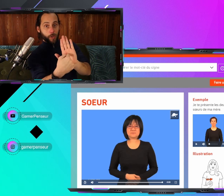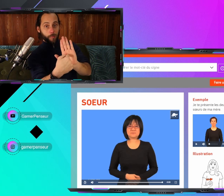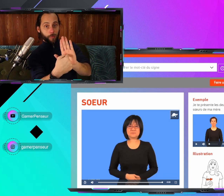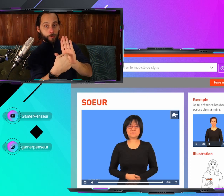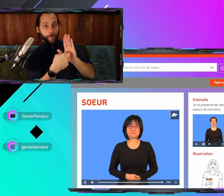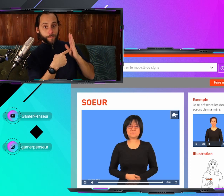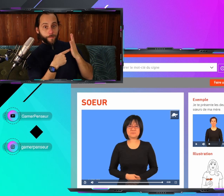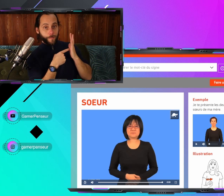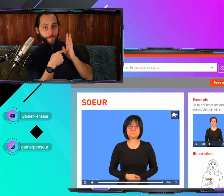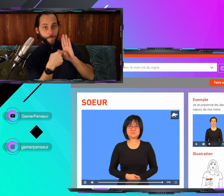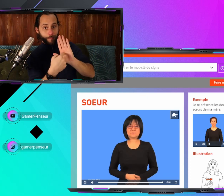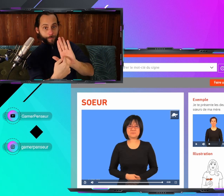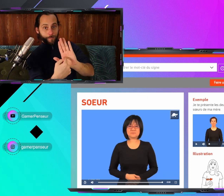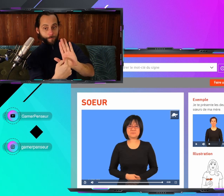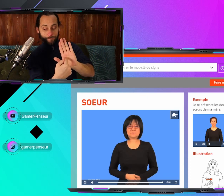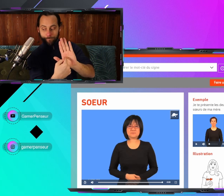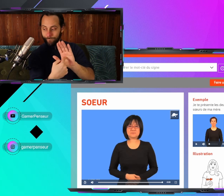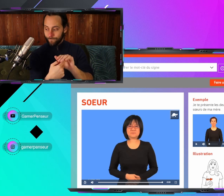C'est moi qui montre.